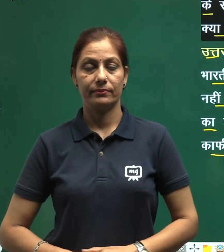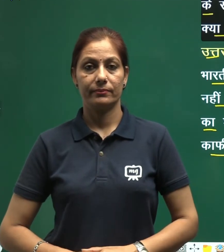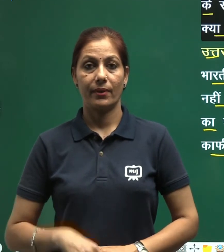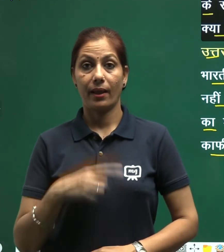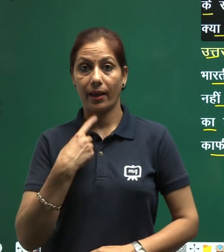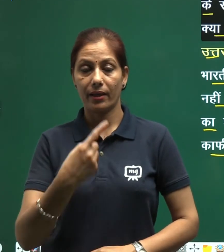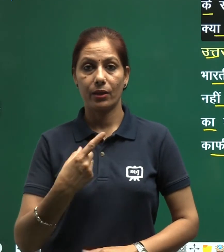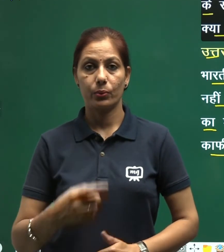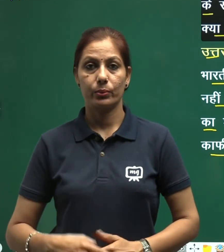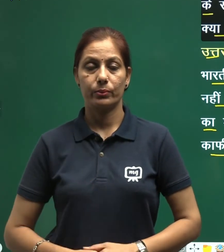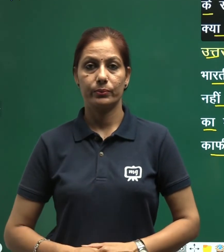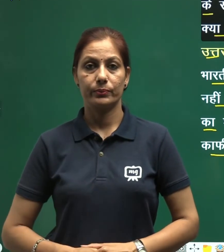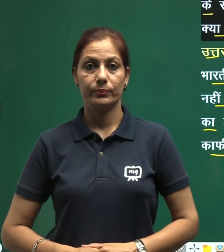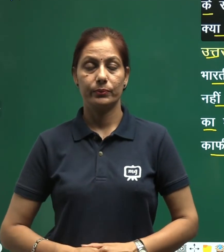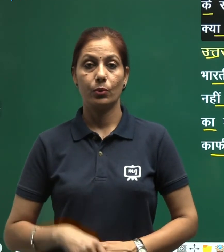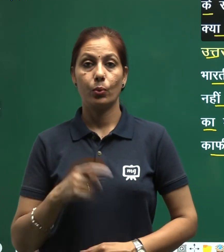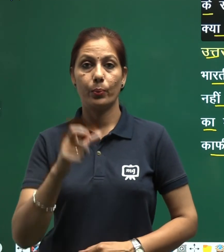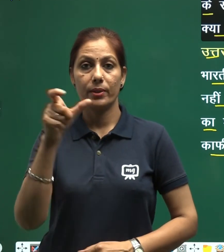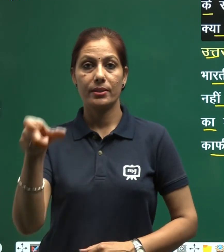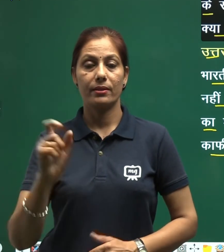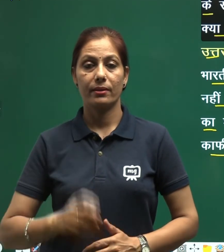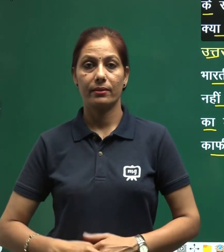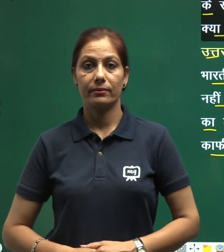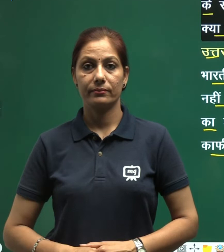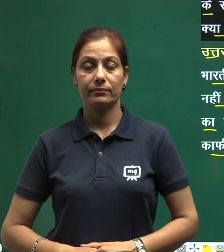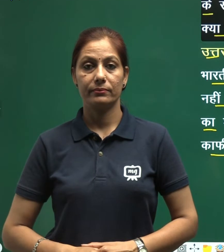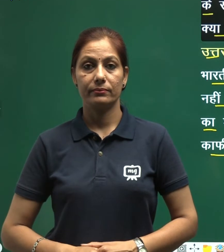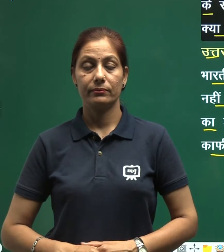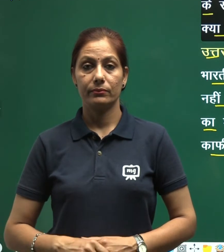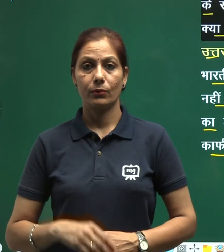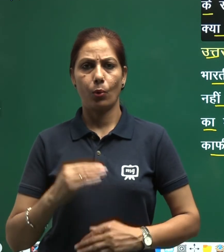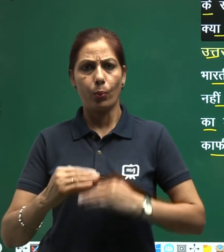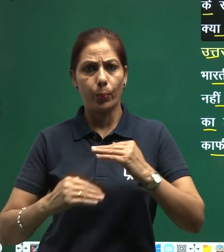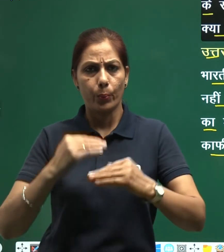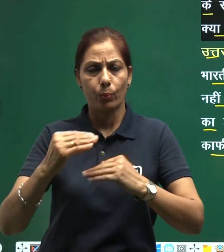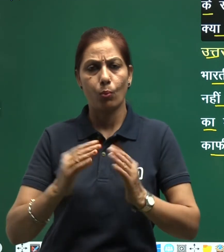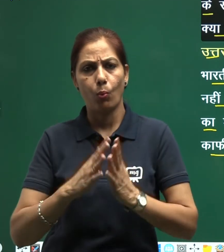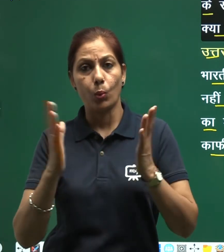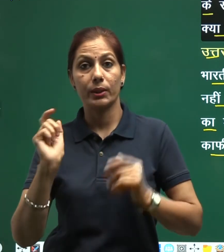कहने को तो उन्होंने विकास के बहुत कार्य किए,